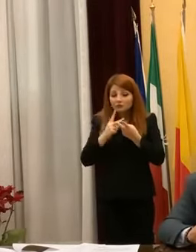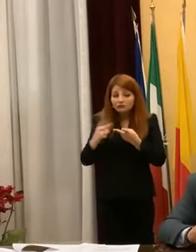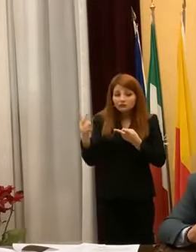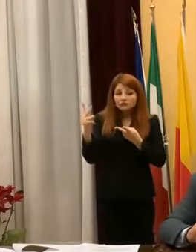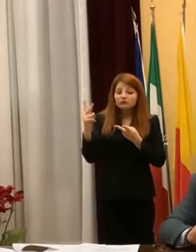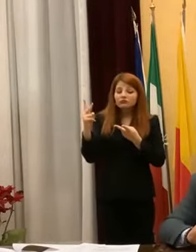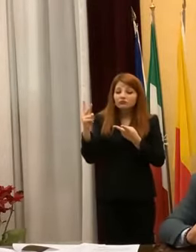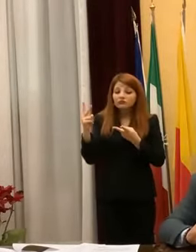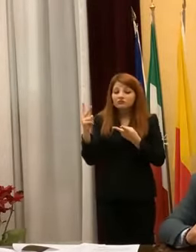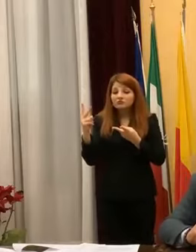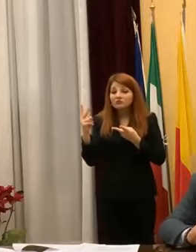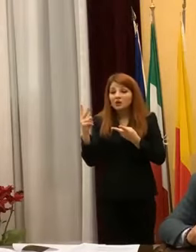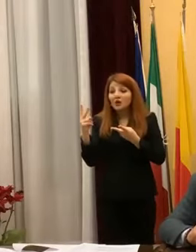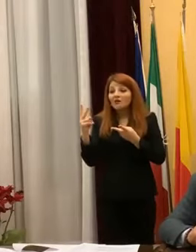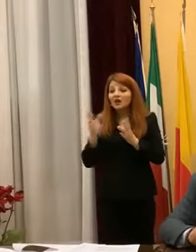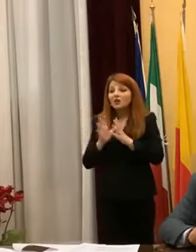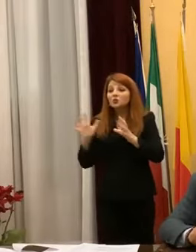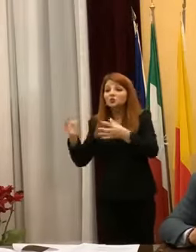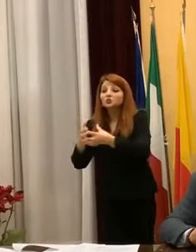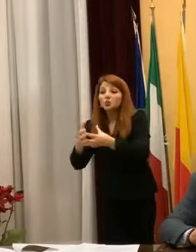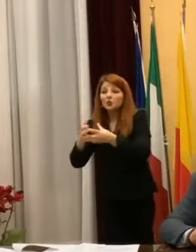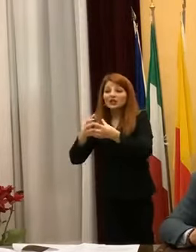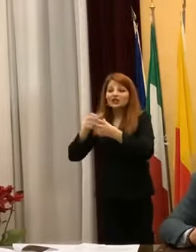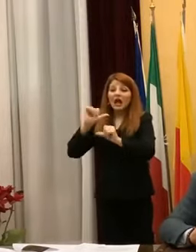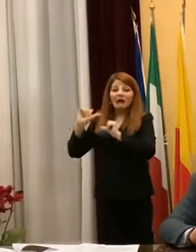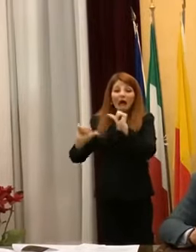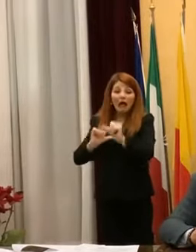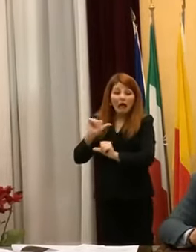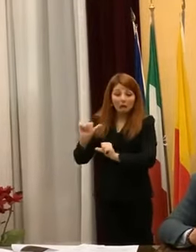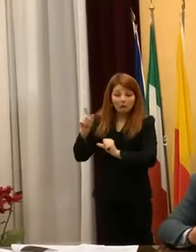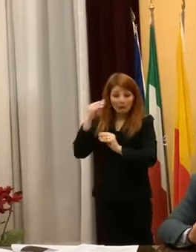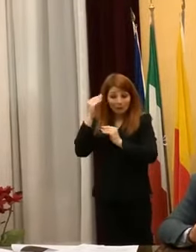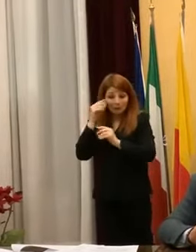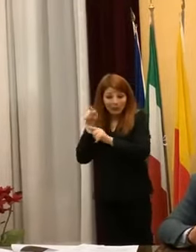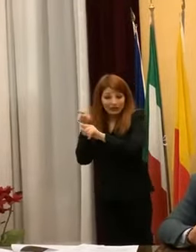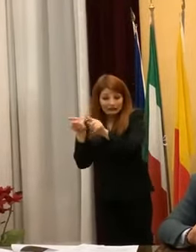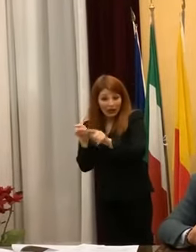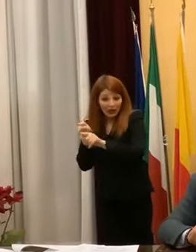giorni Razza e Musumeci, è perché è tutto connesso, cari miei.